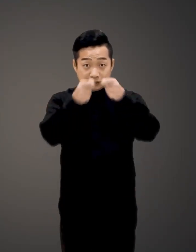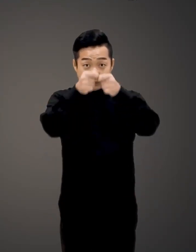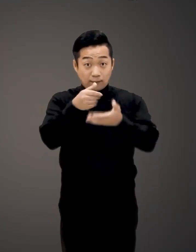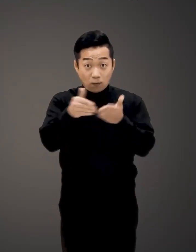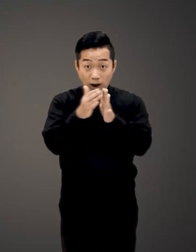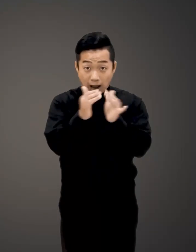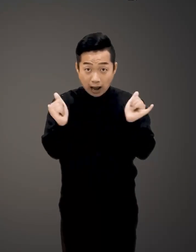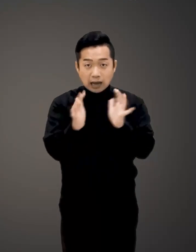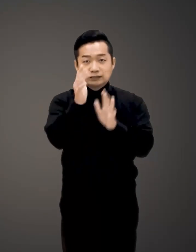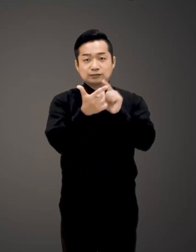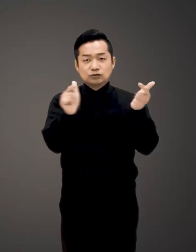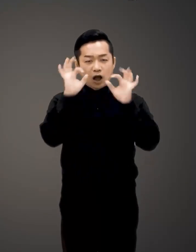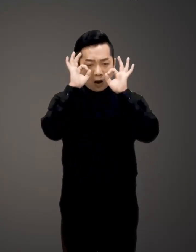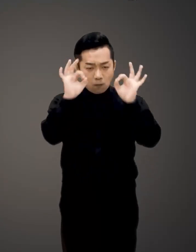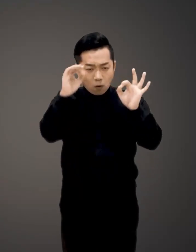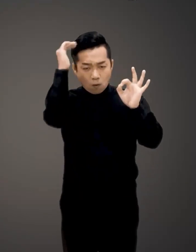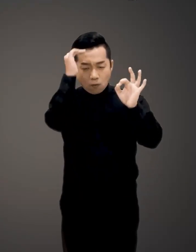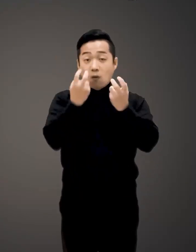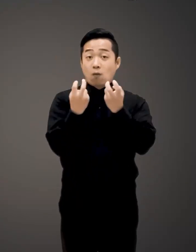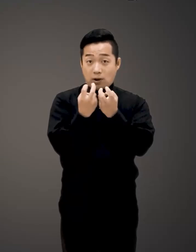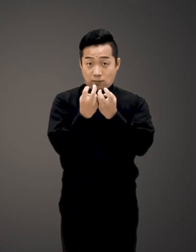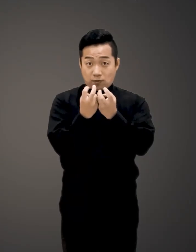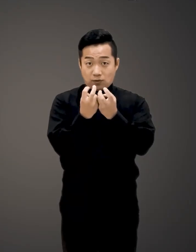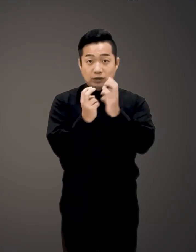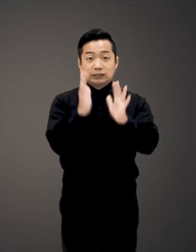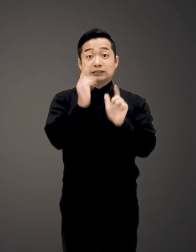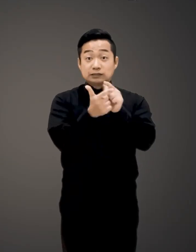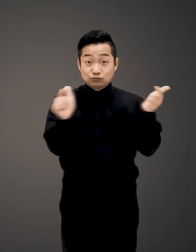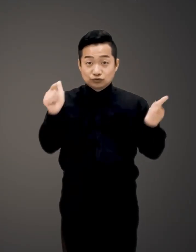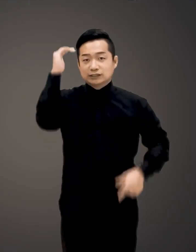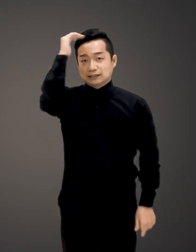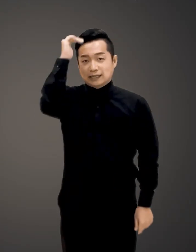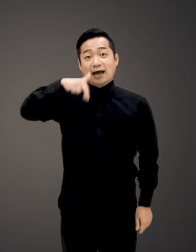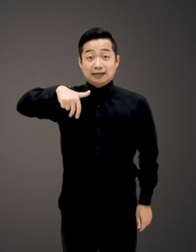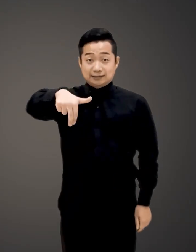식물 세밀화가가 식물을 보는 방법. 식물 산책.